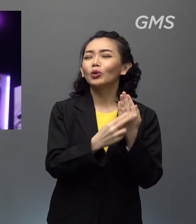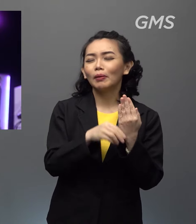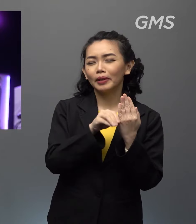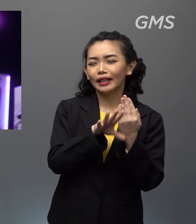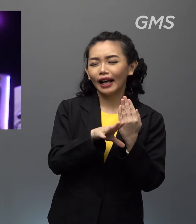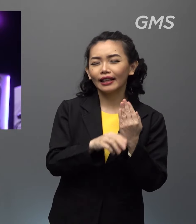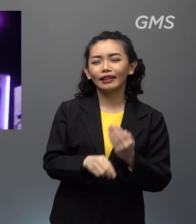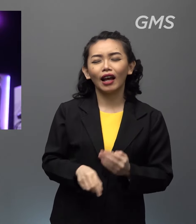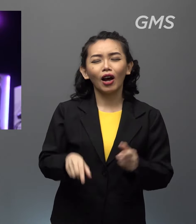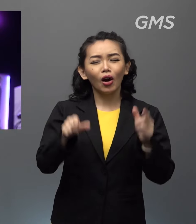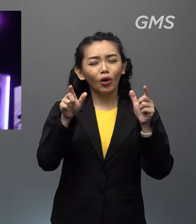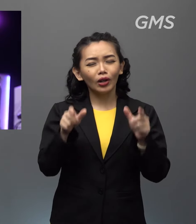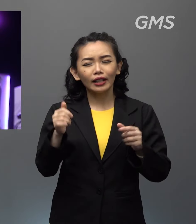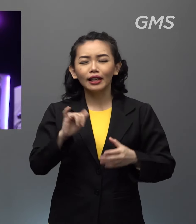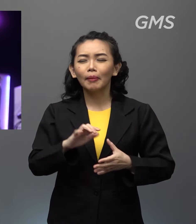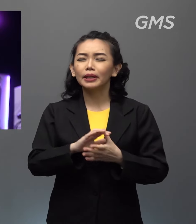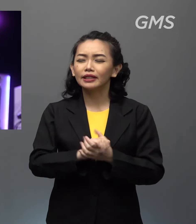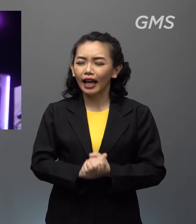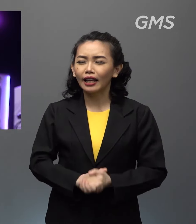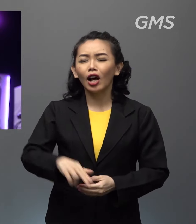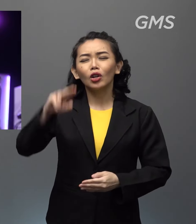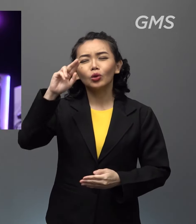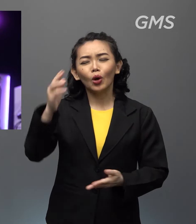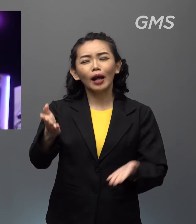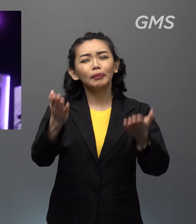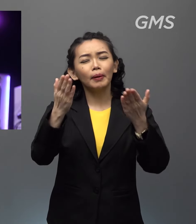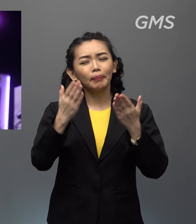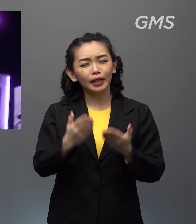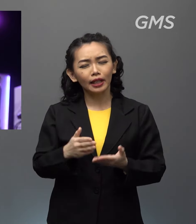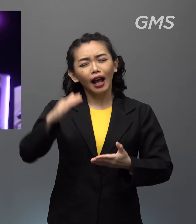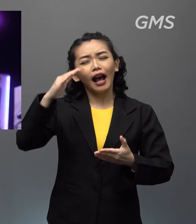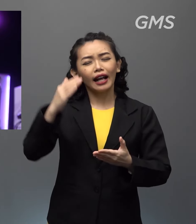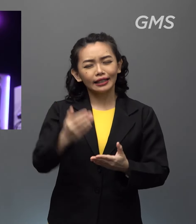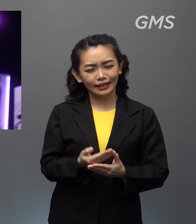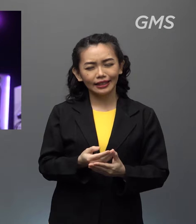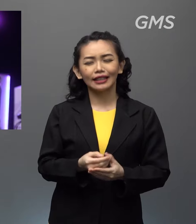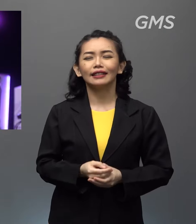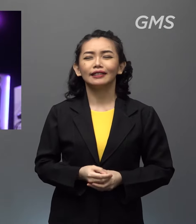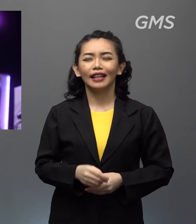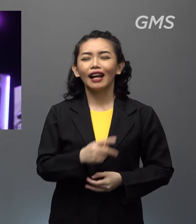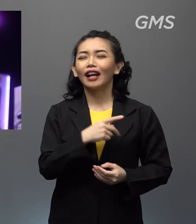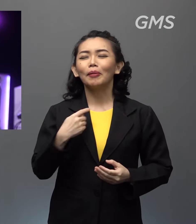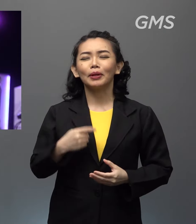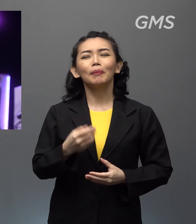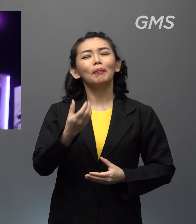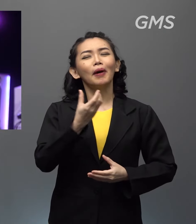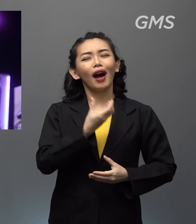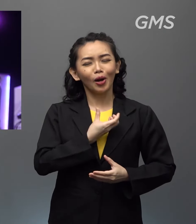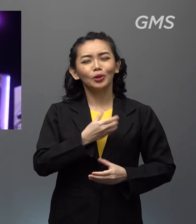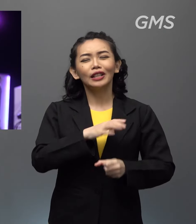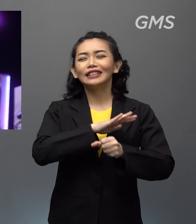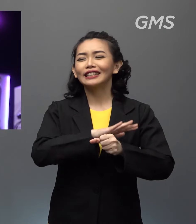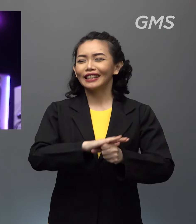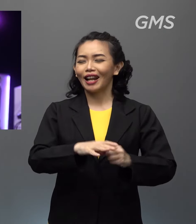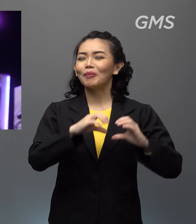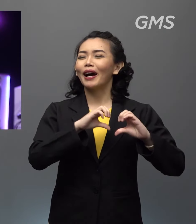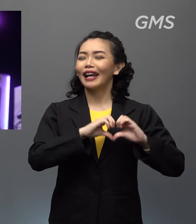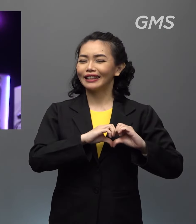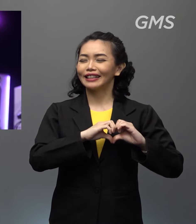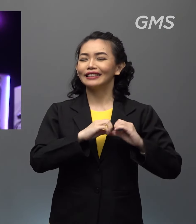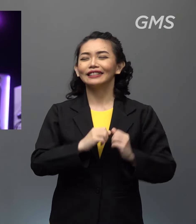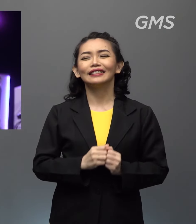itu ada. Dan bahwa Allah memberikan upah bagi orang-orang yang bersungguh hati terhadap-Nya. Tuhan, kami mau. Dengan segenap hati kami, dengan kesungguhan hati